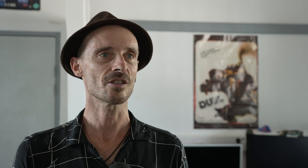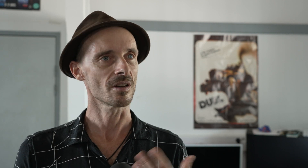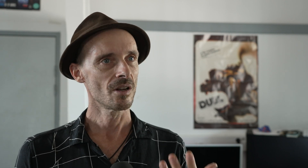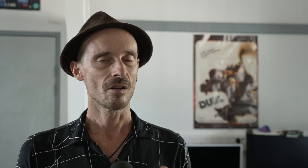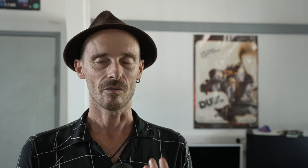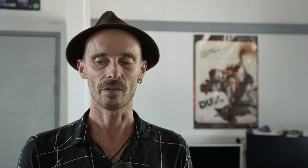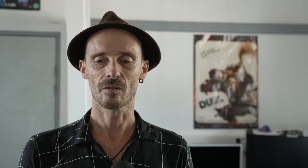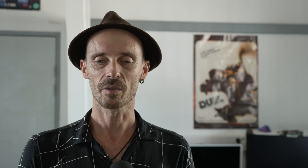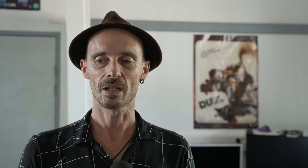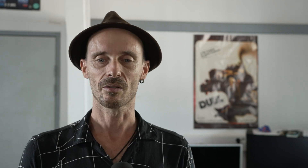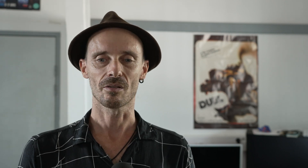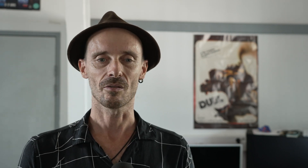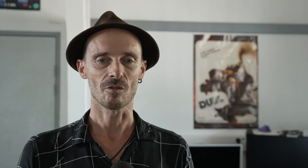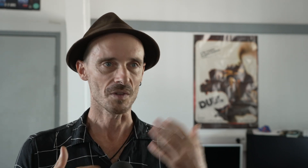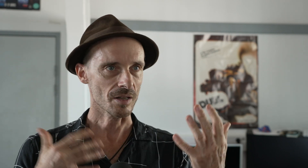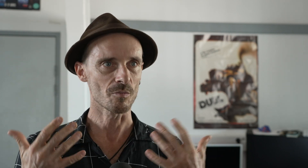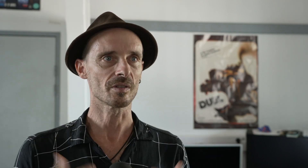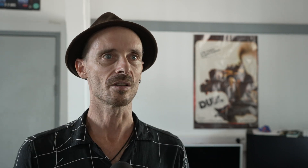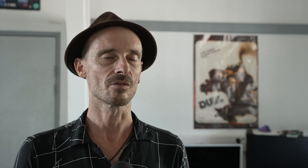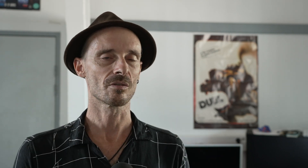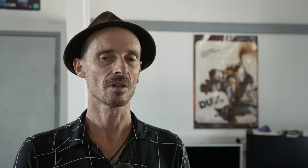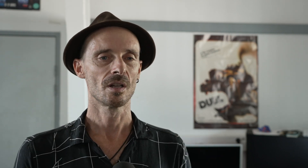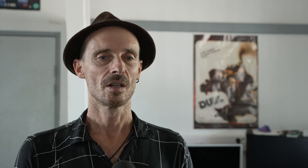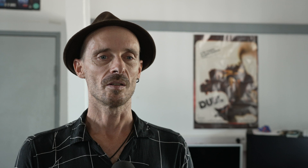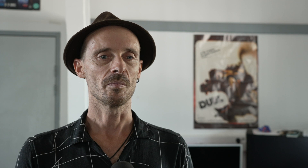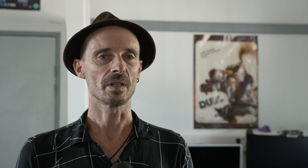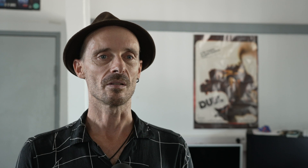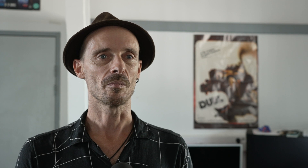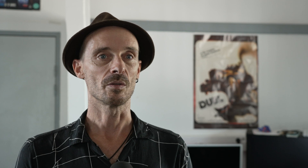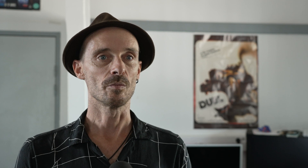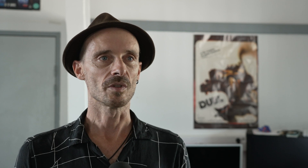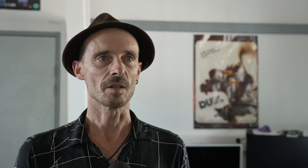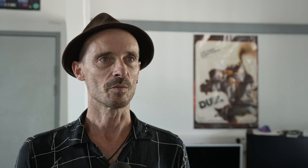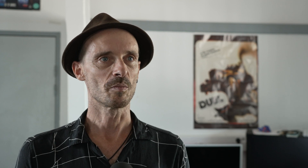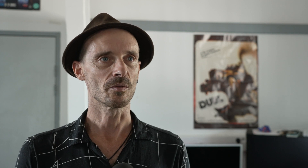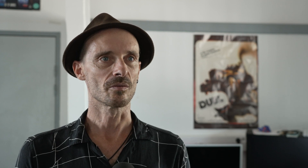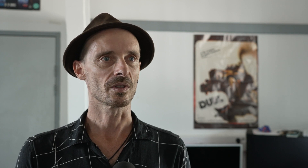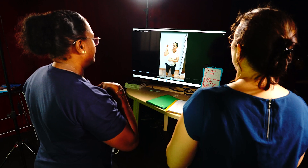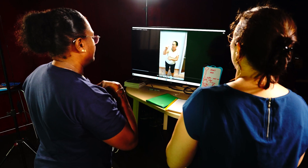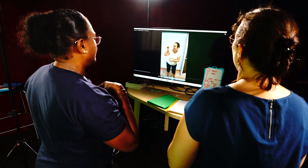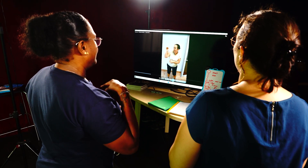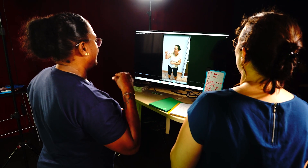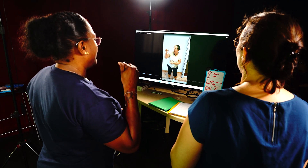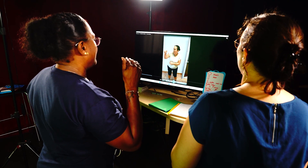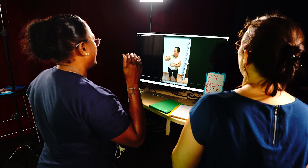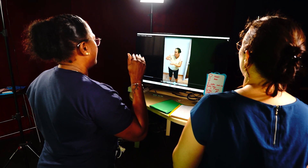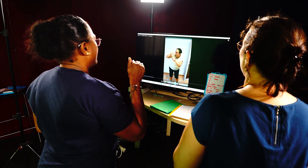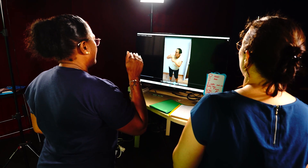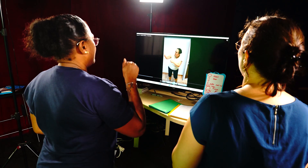tournage, on commençait à comprendre quelque chose, mais au début on était un petit peu perdu, donc c'était pas forcément évident de savoir quelle